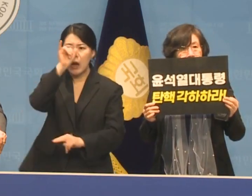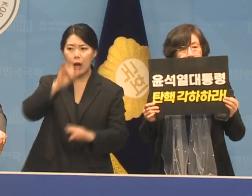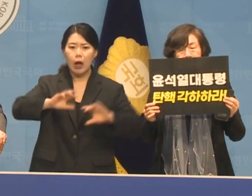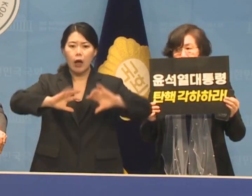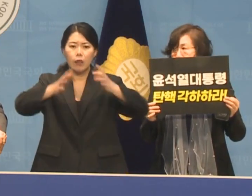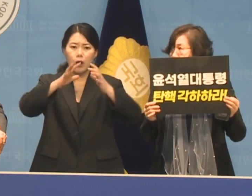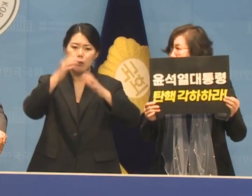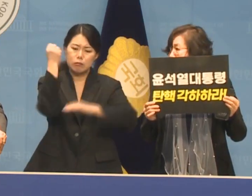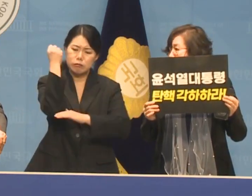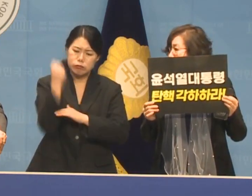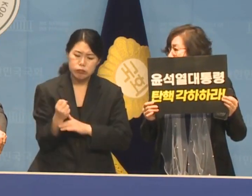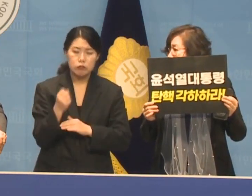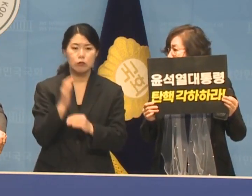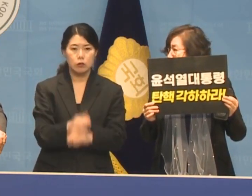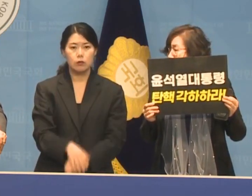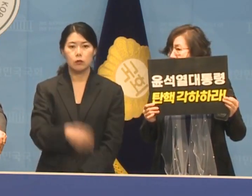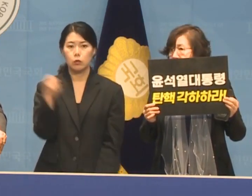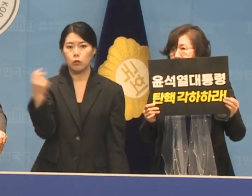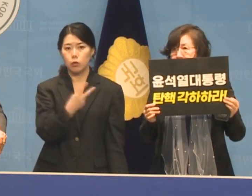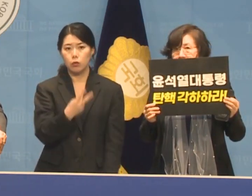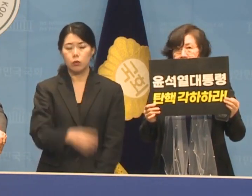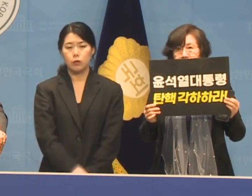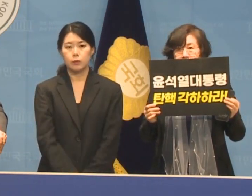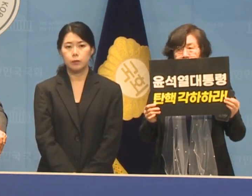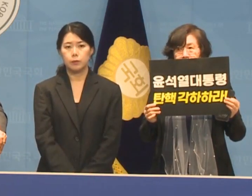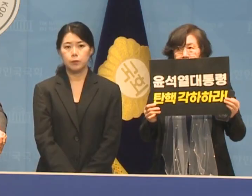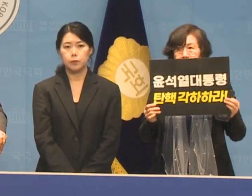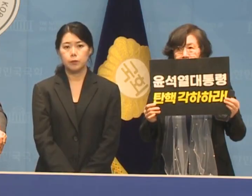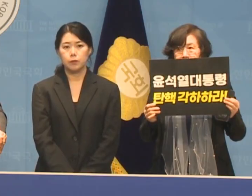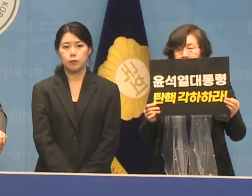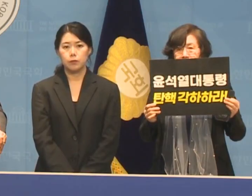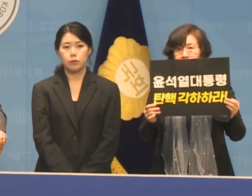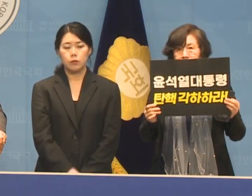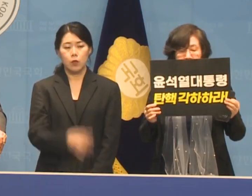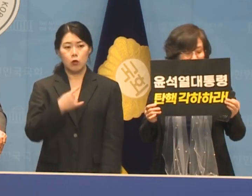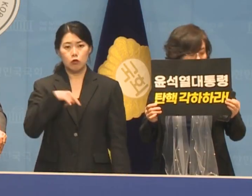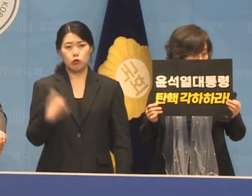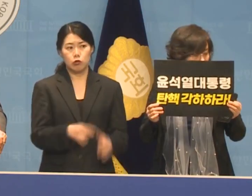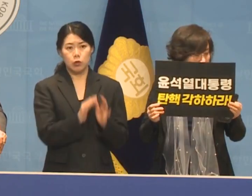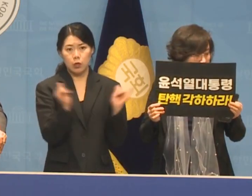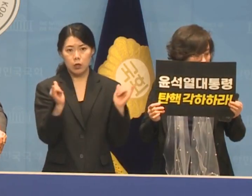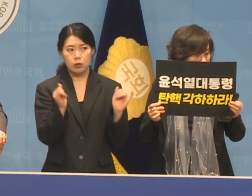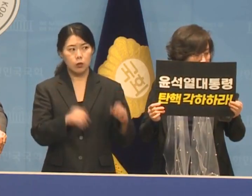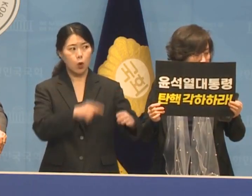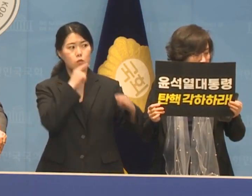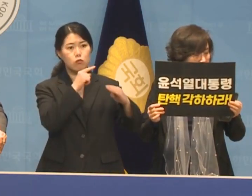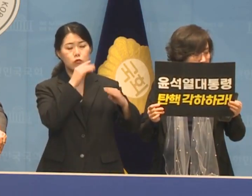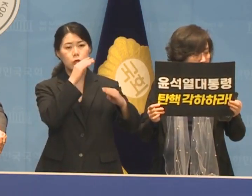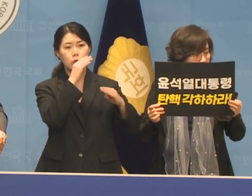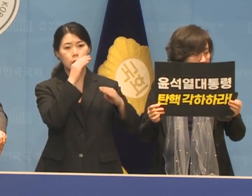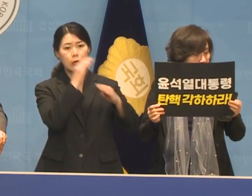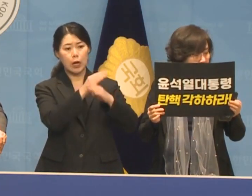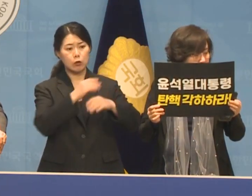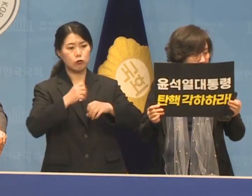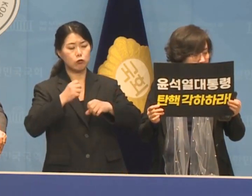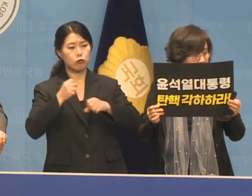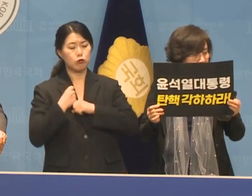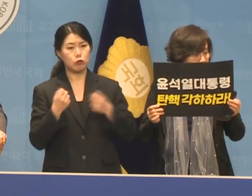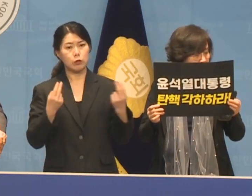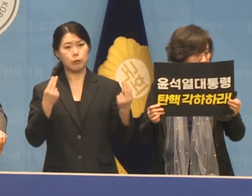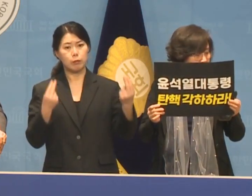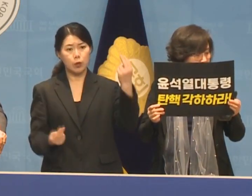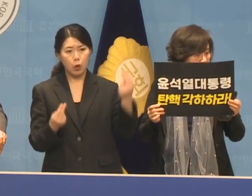갉아먹고 있습니다. 그뿐이 아닙니다. 중국인들을 북한의 인민군대 숫자보다 더